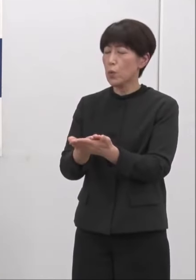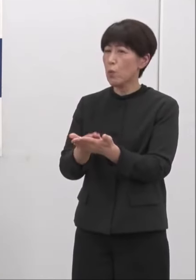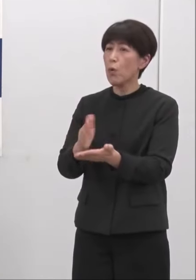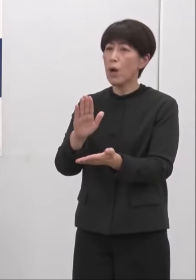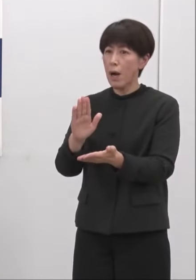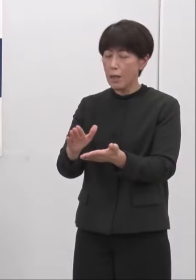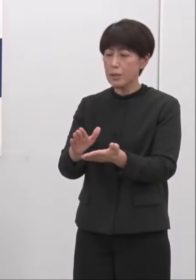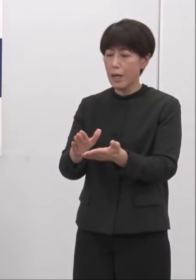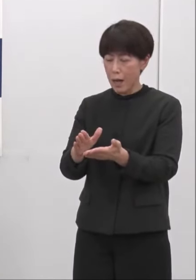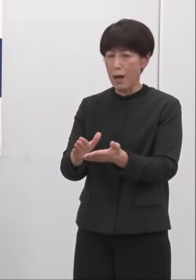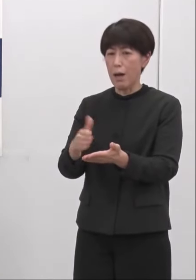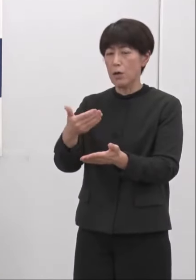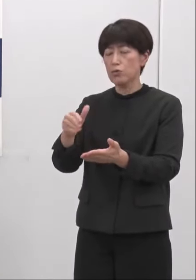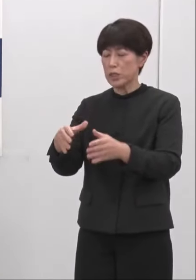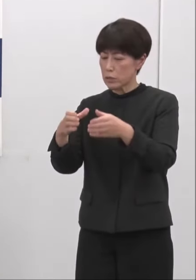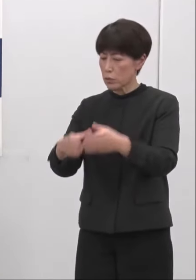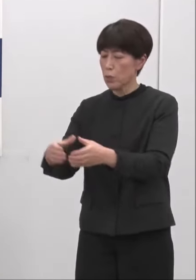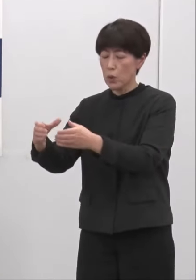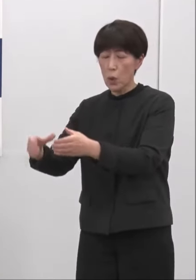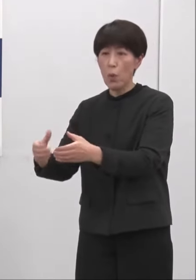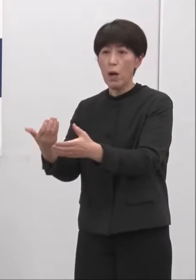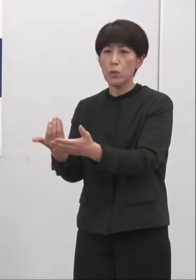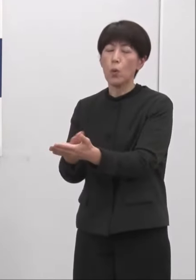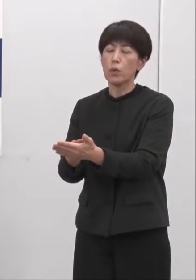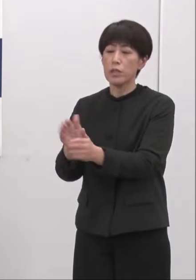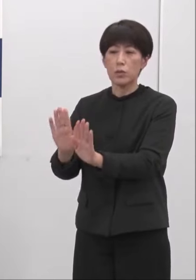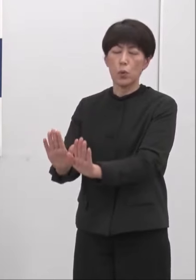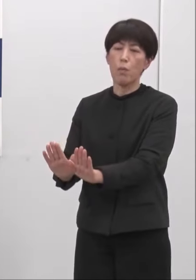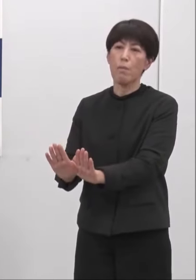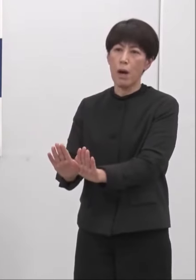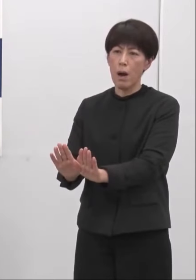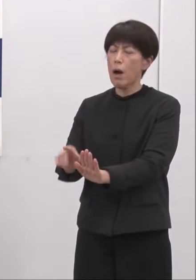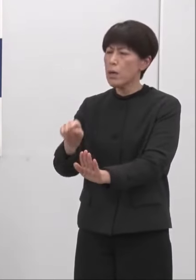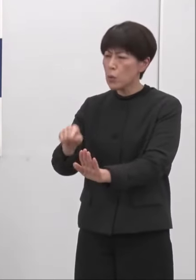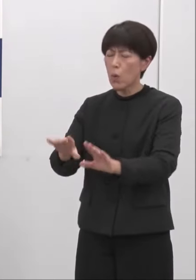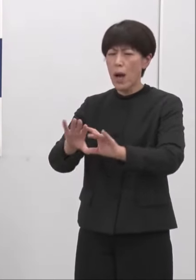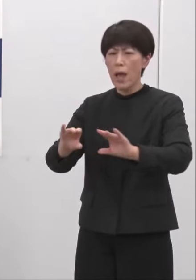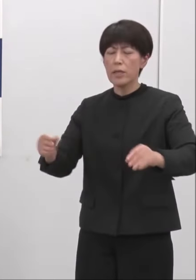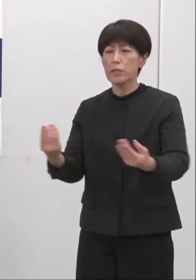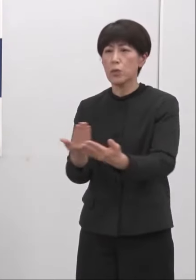うんですけど、そこに関しての液状化対策というのは必要ないということですか。